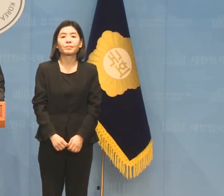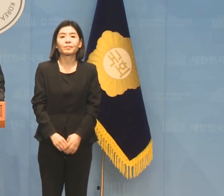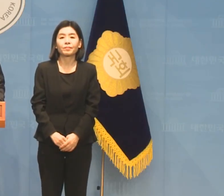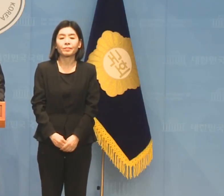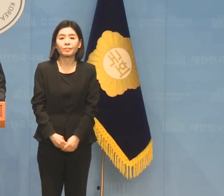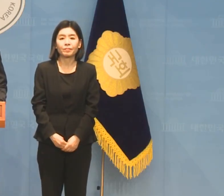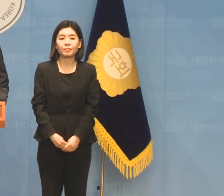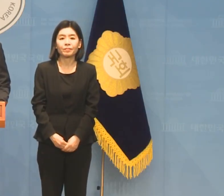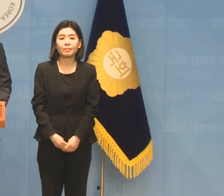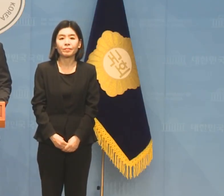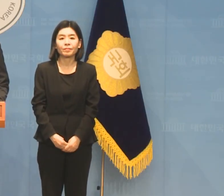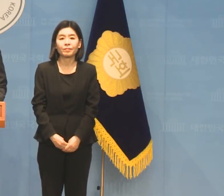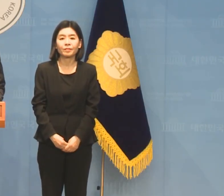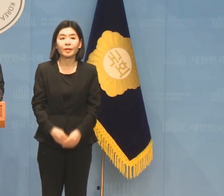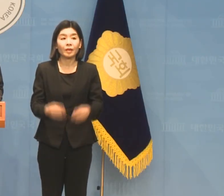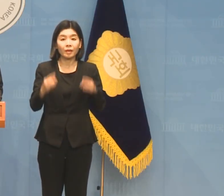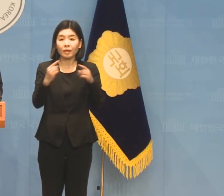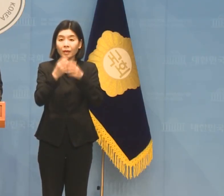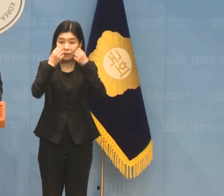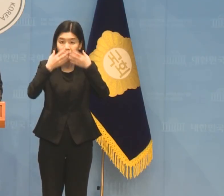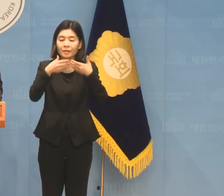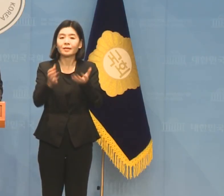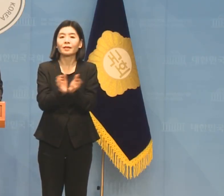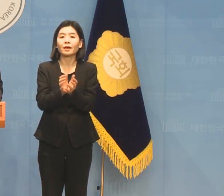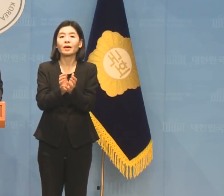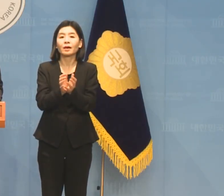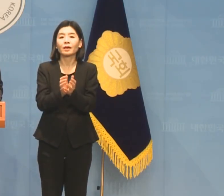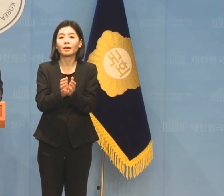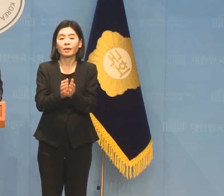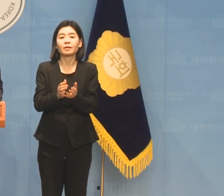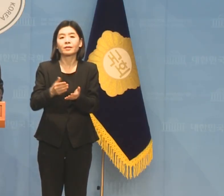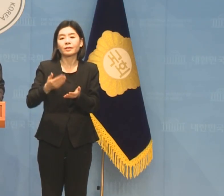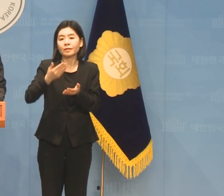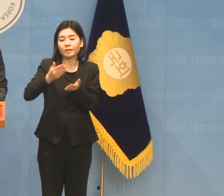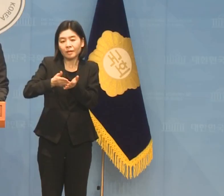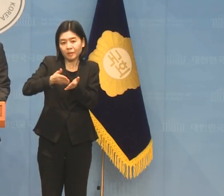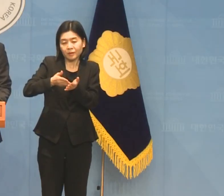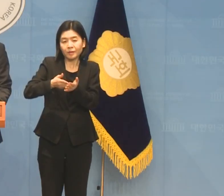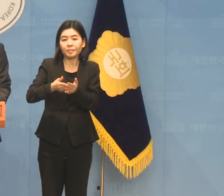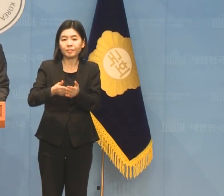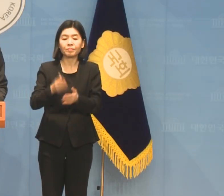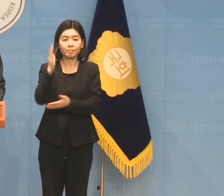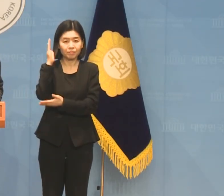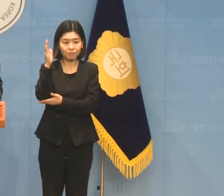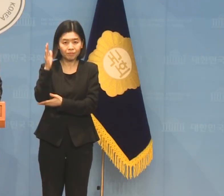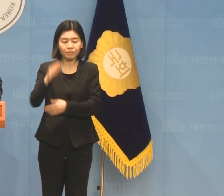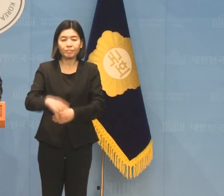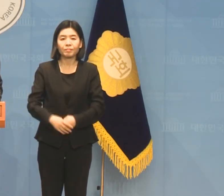예, 개혁신당 선대본 대변인 정인성입니다. 브리핑 시작하겠습니다.